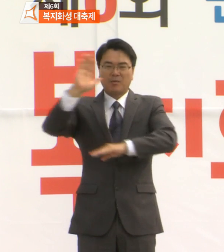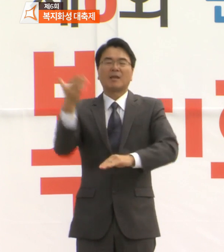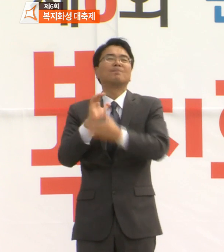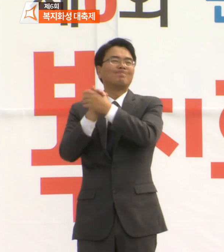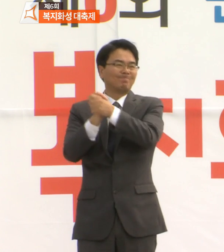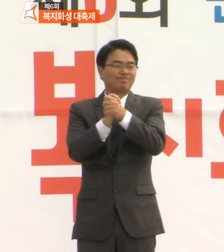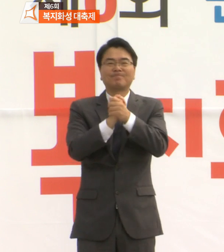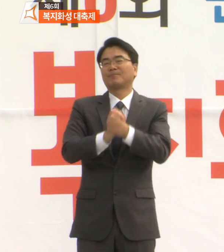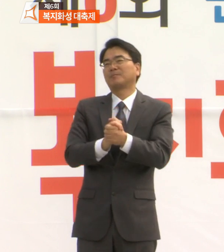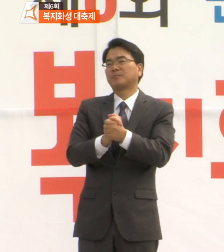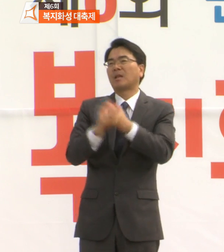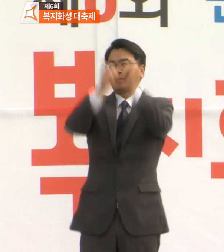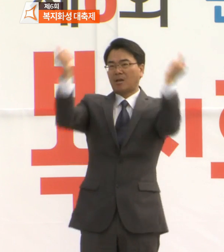기원합니다.